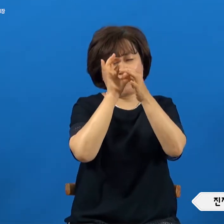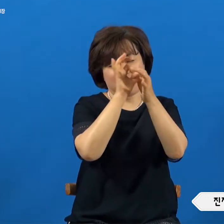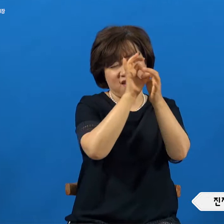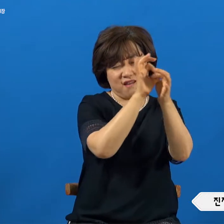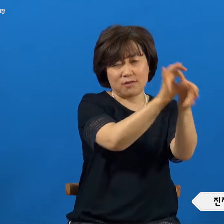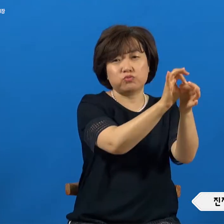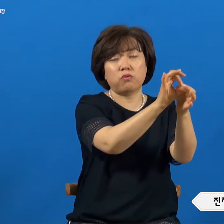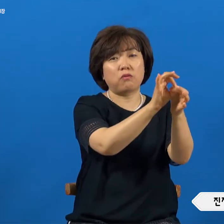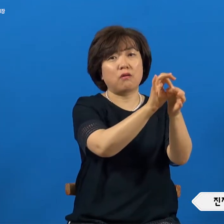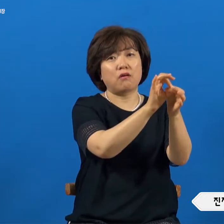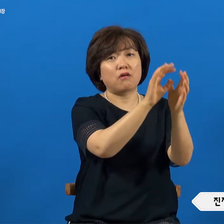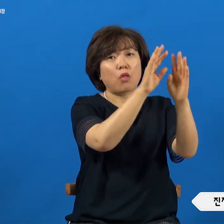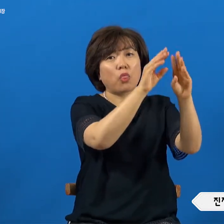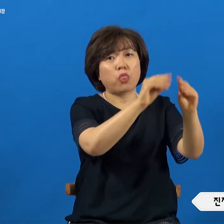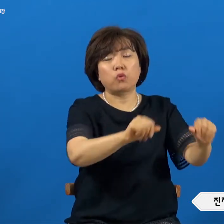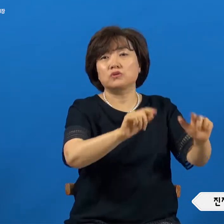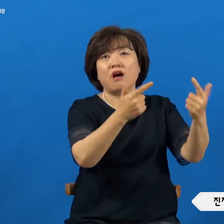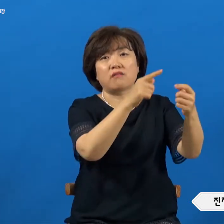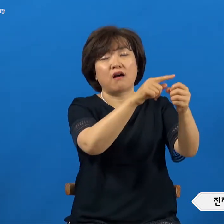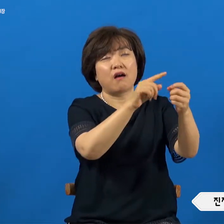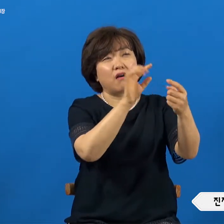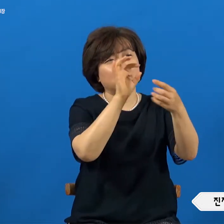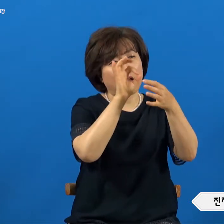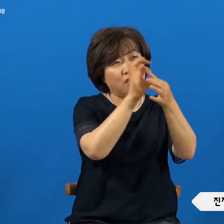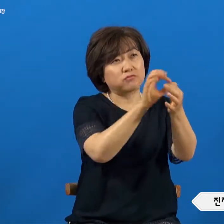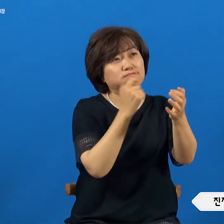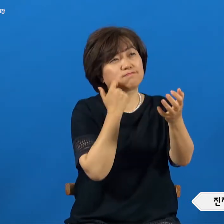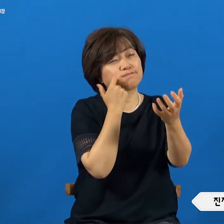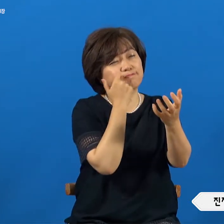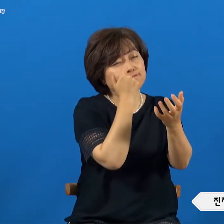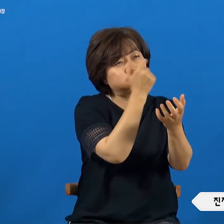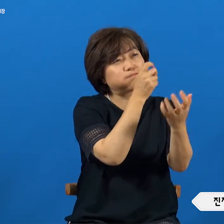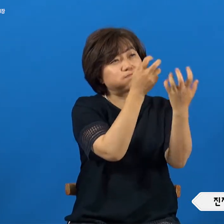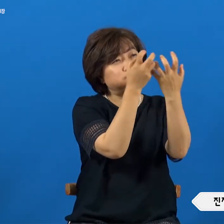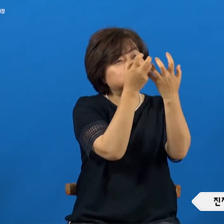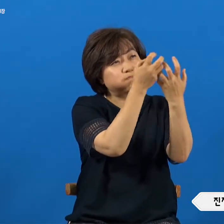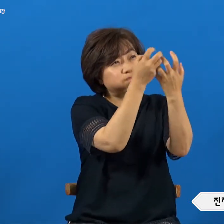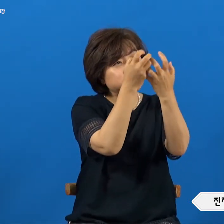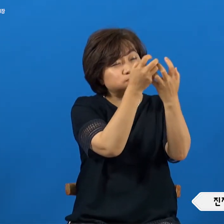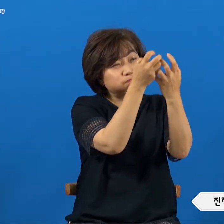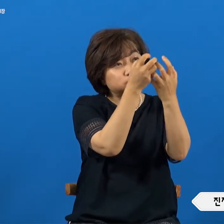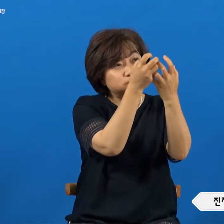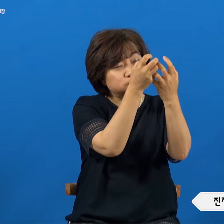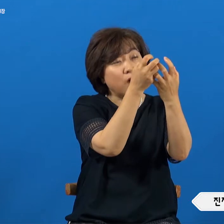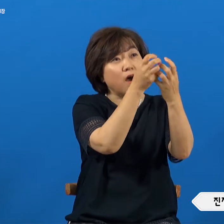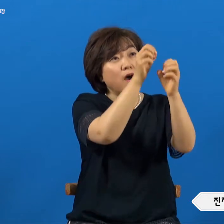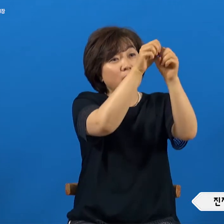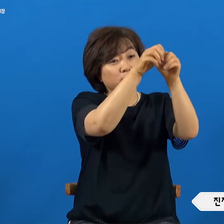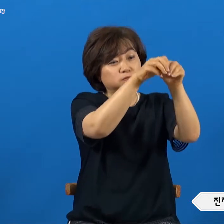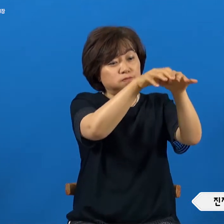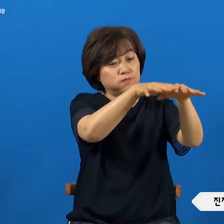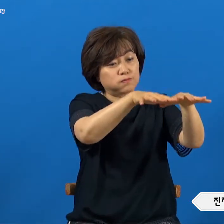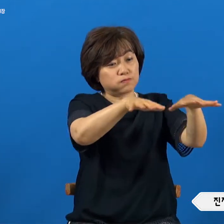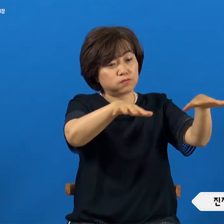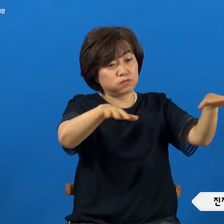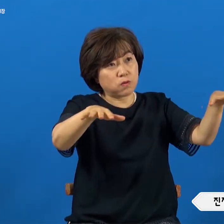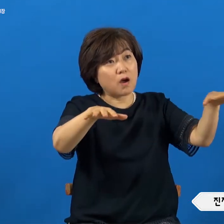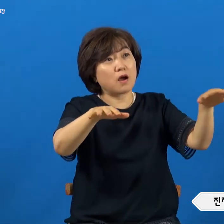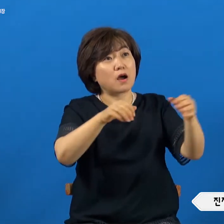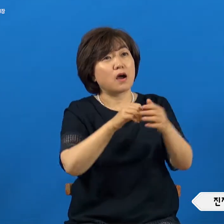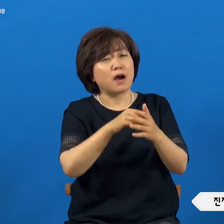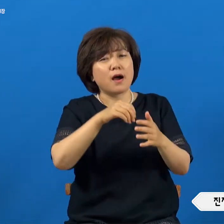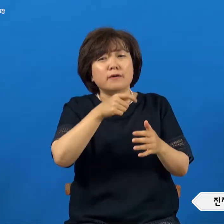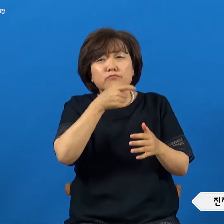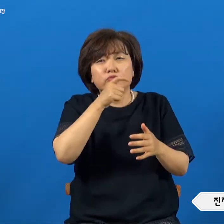사막에 모든 수분을 공급합니다. 그 습한 기운이 헐몬산에 막혀서 오르지